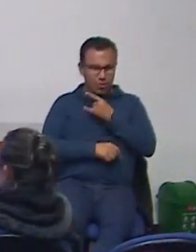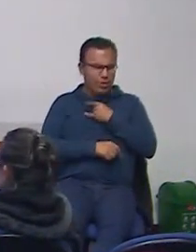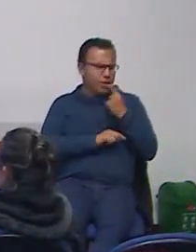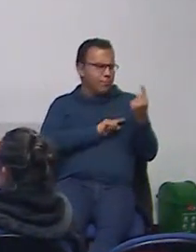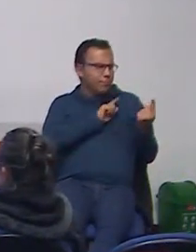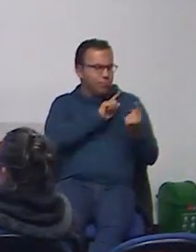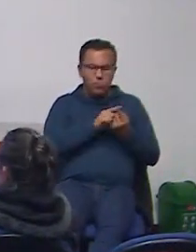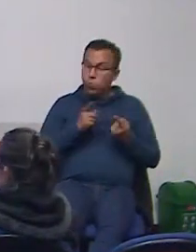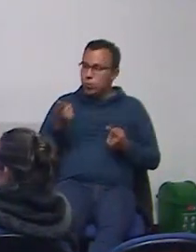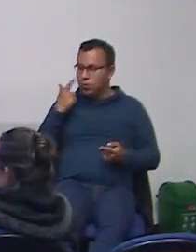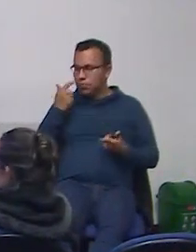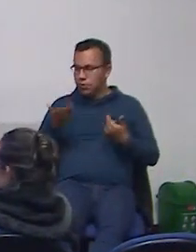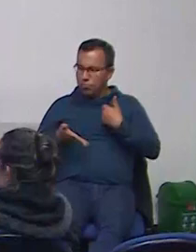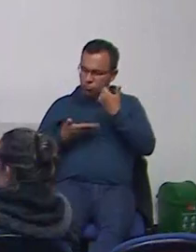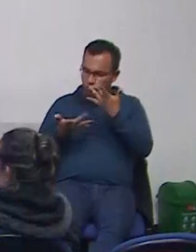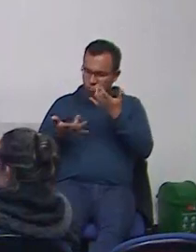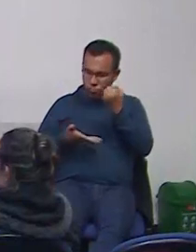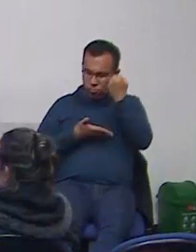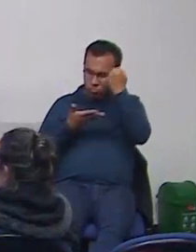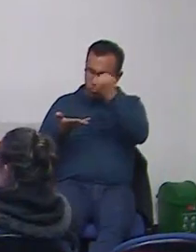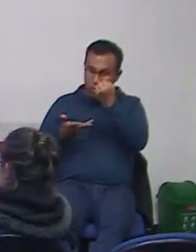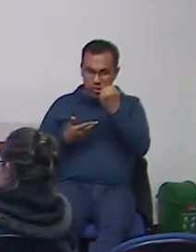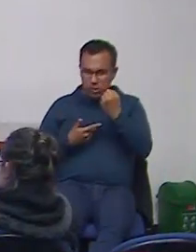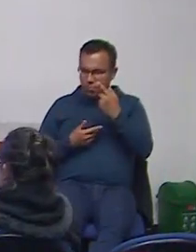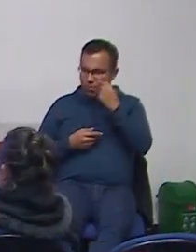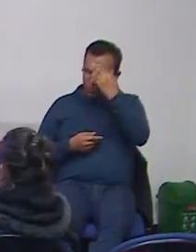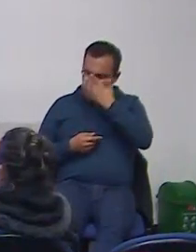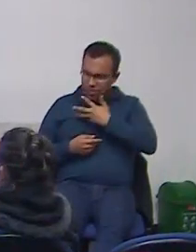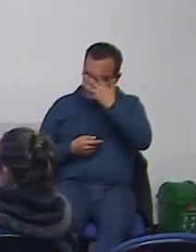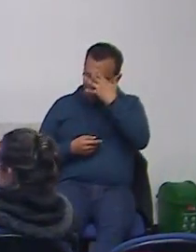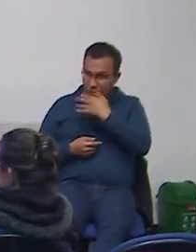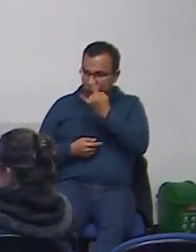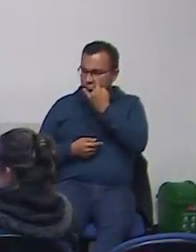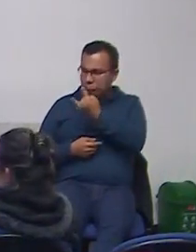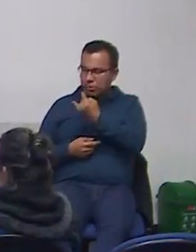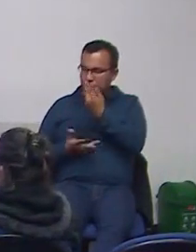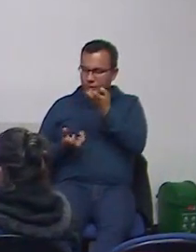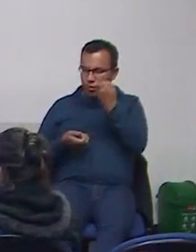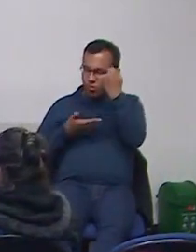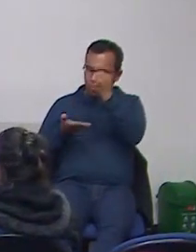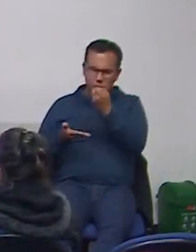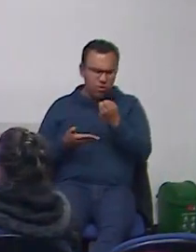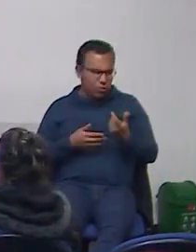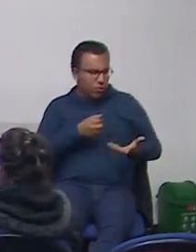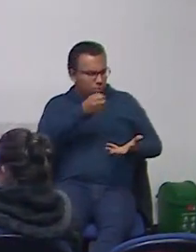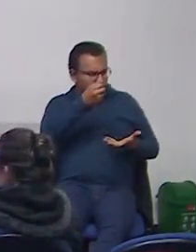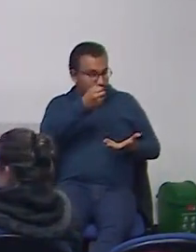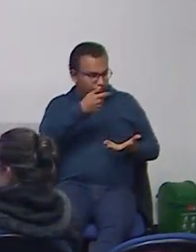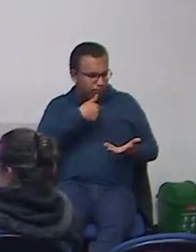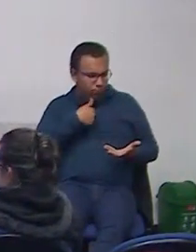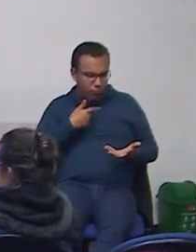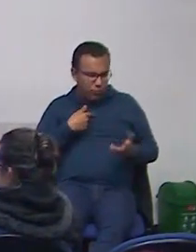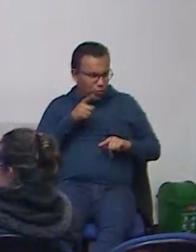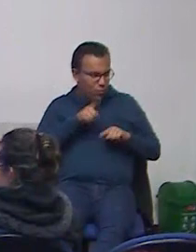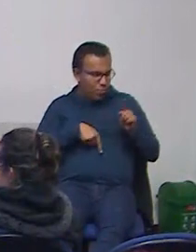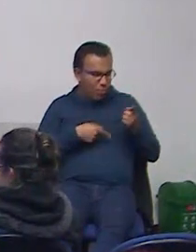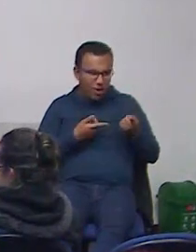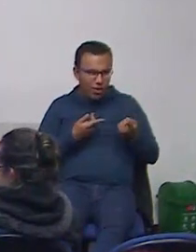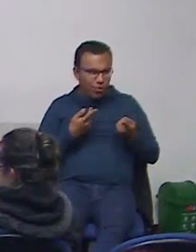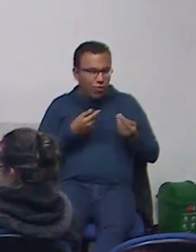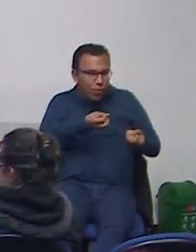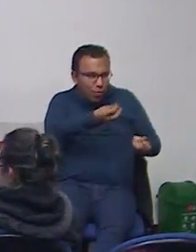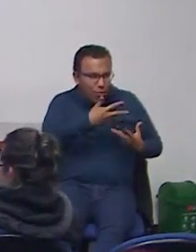y me dijeron que querían donar al proyecto que los venían siguiendo por Facebook y les llamaba mucho la atención pero pues yo no como persona natural yo no puedo recibir